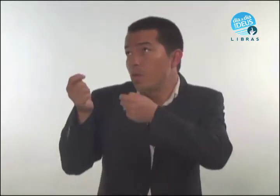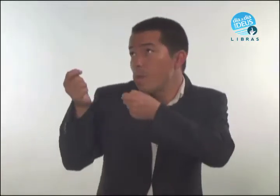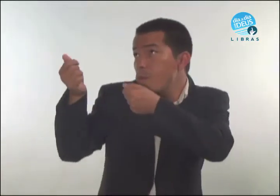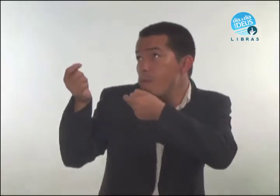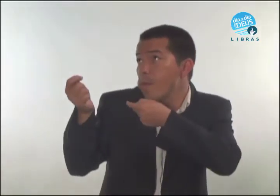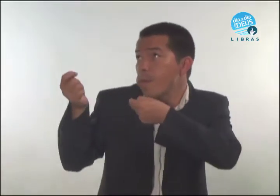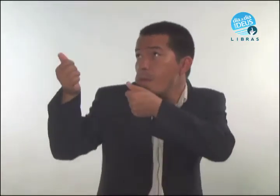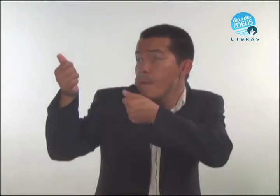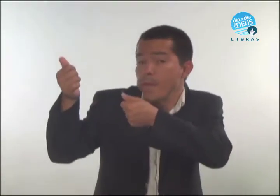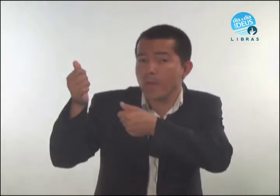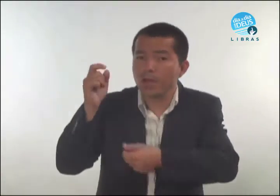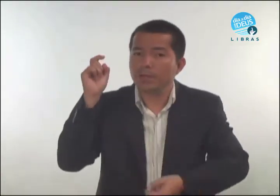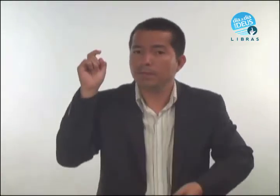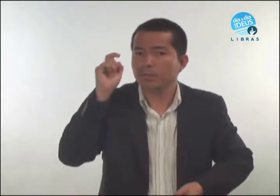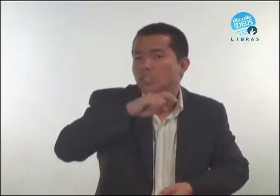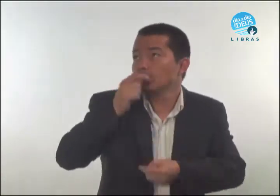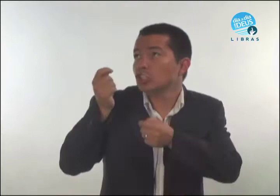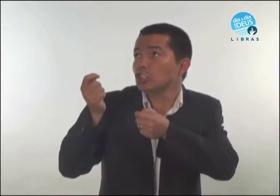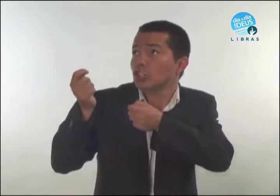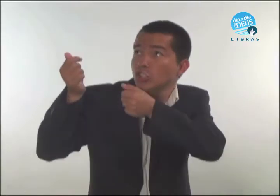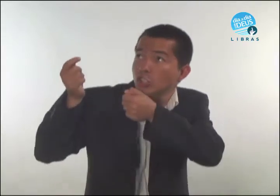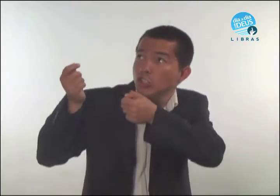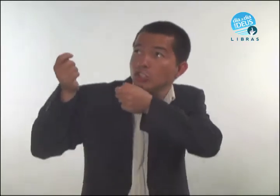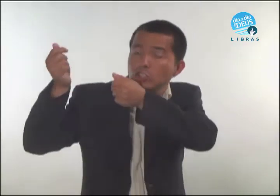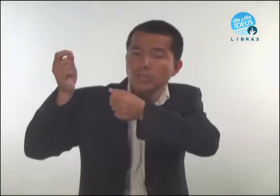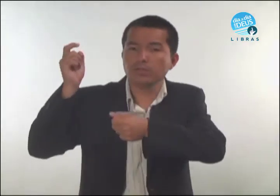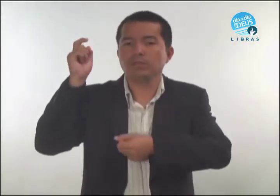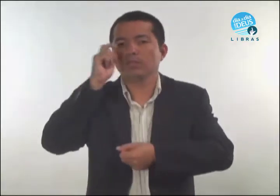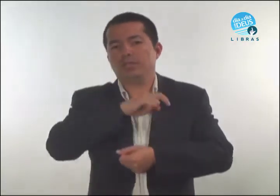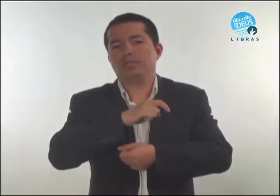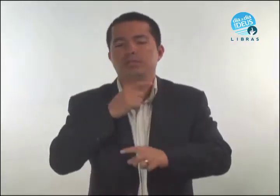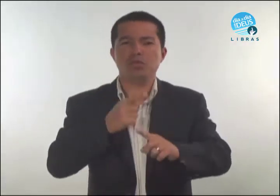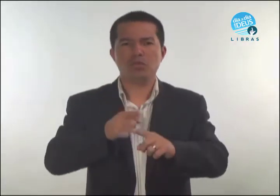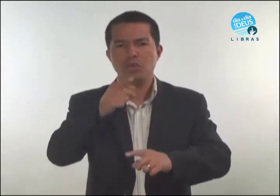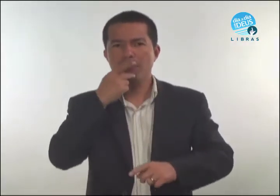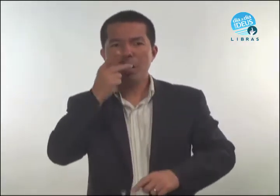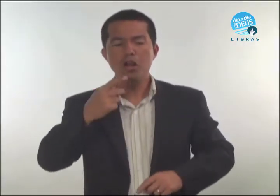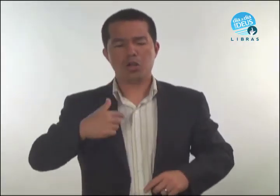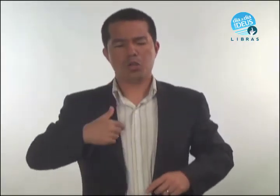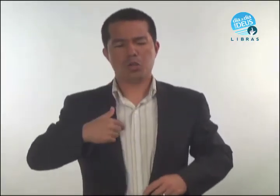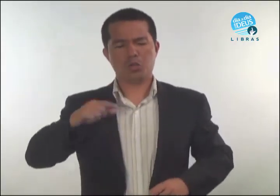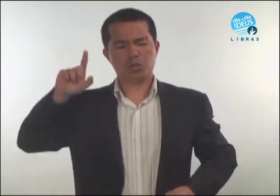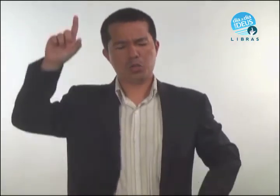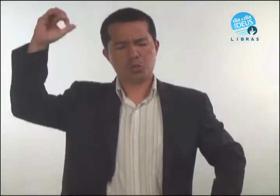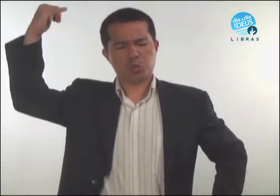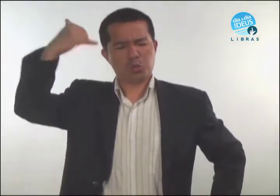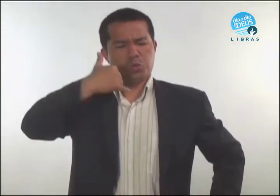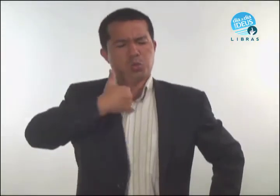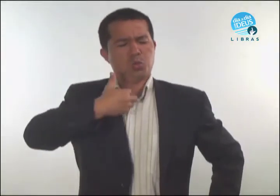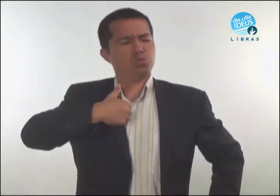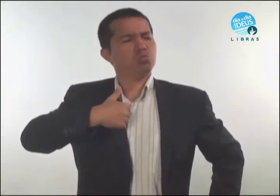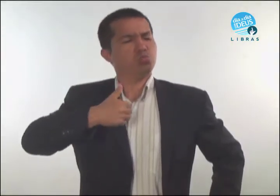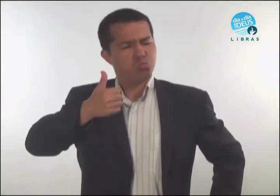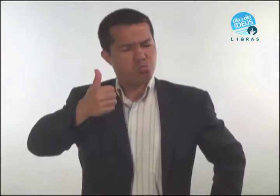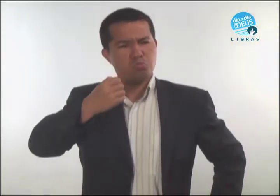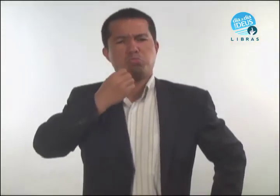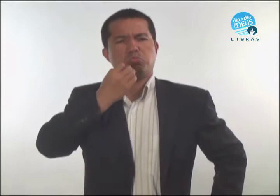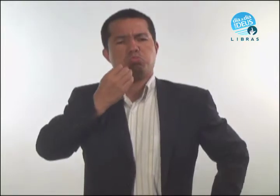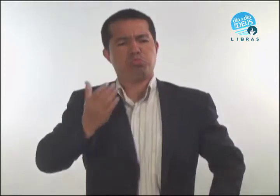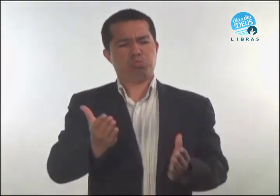mentir ao Espírito Santo. Como? Mentindo primeiro para nós. Eu estou ouvindo a voz de Deus. Está nada, você está fazendo do teu jeito, você não está ouvindo coisa